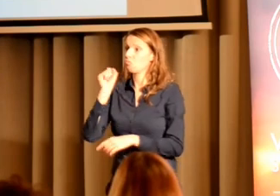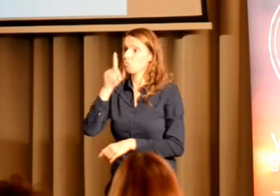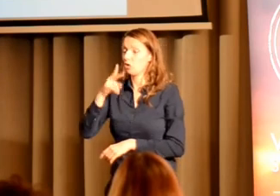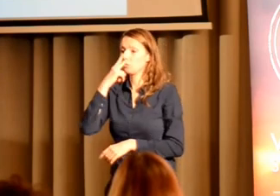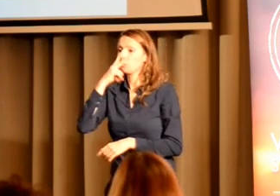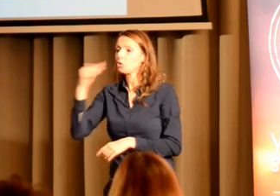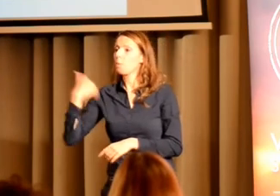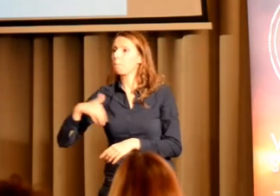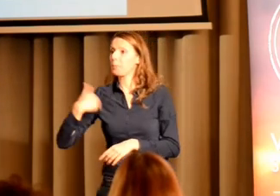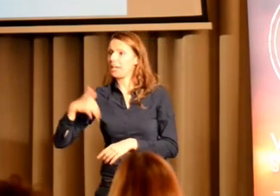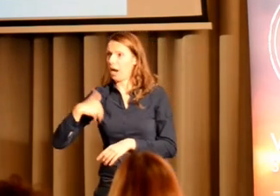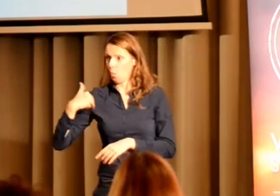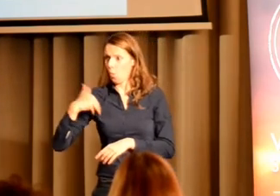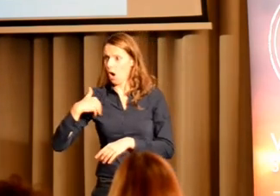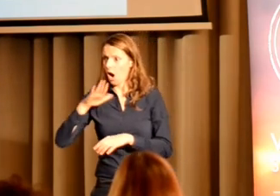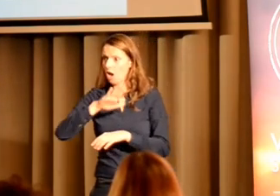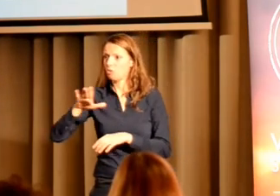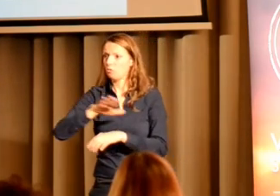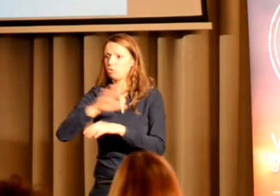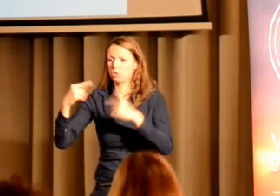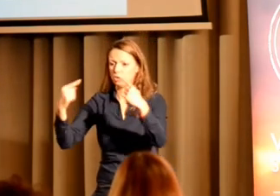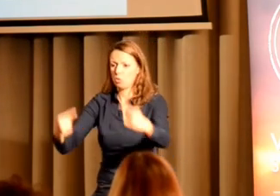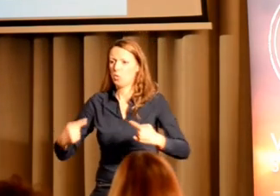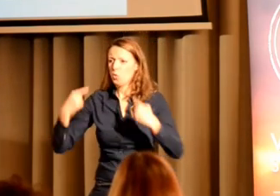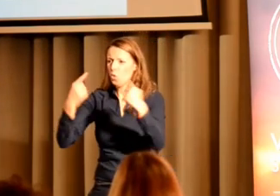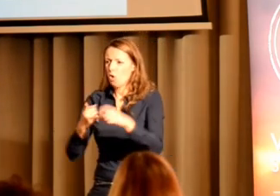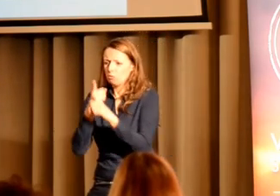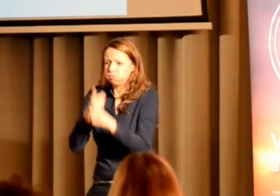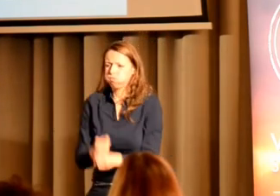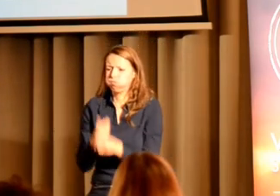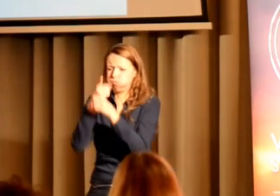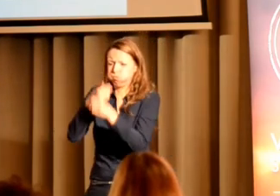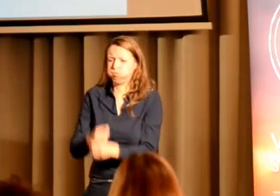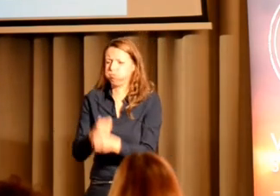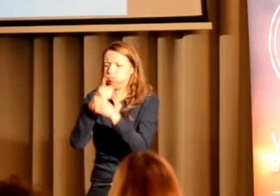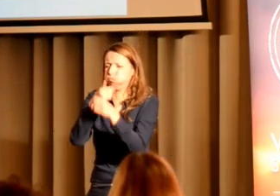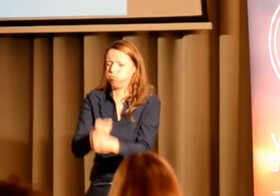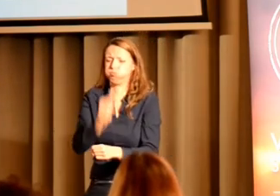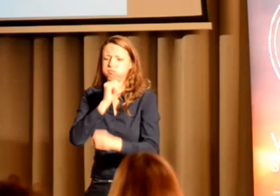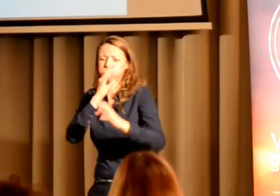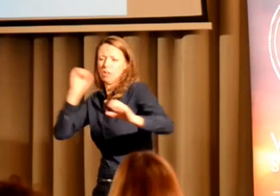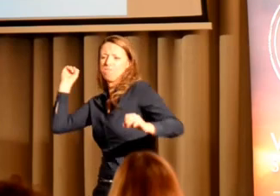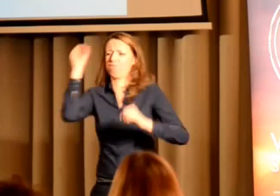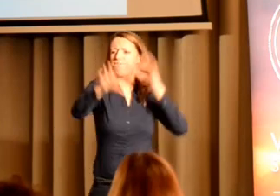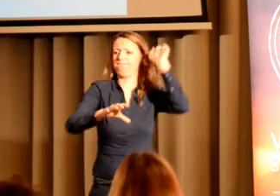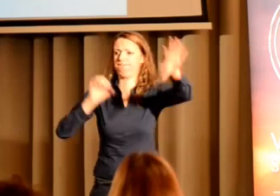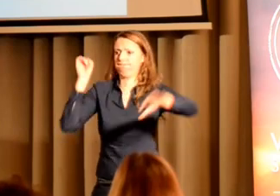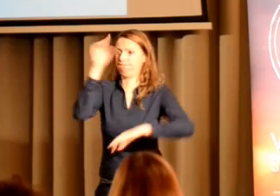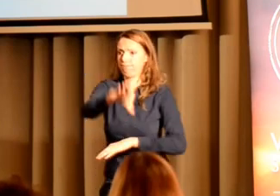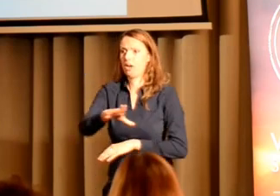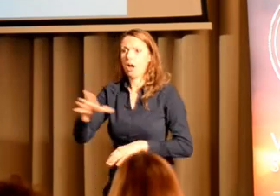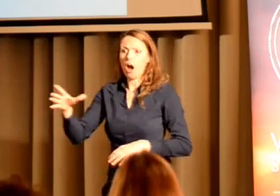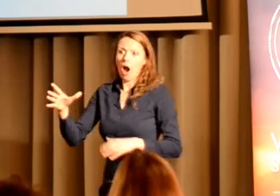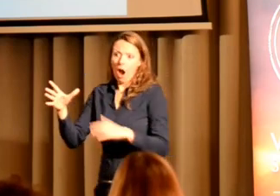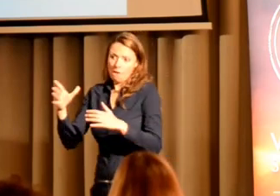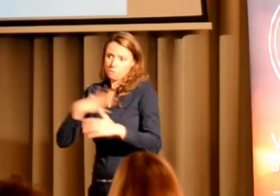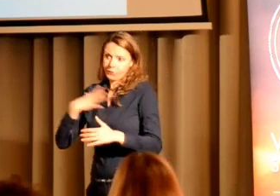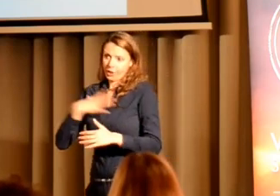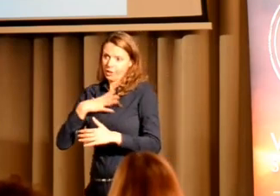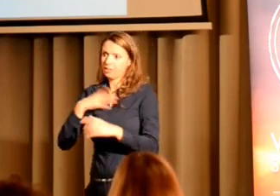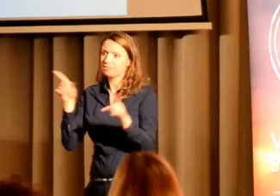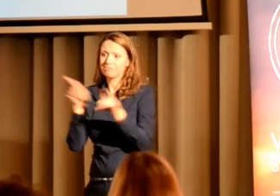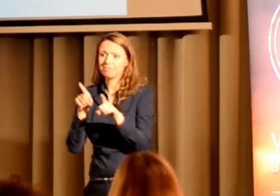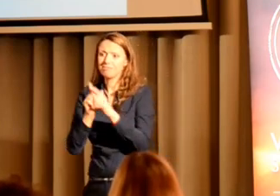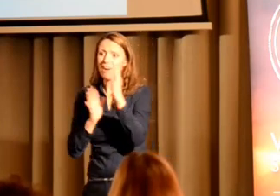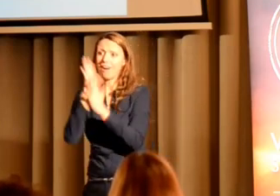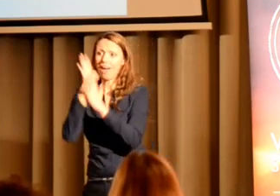gdzie zasuwają ci wszyscy ludzie tam w czołgach, strzelają, rzucają różne rzeczy. A wilki w tym lesie obok mają szczenięta. Szczenięta wychodzą,